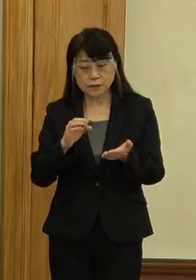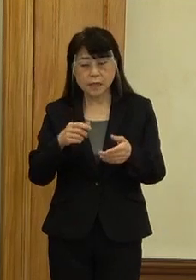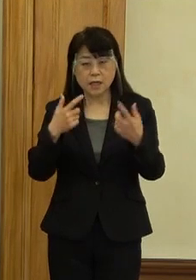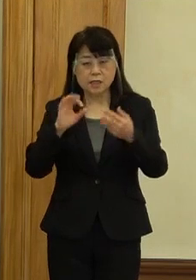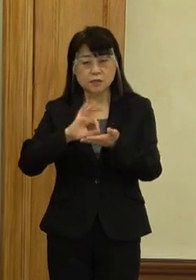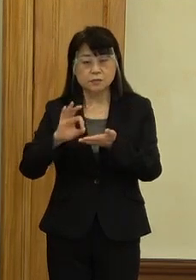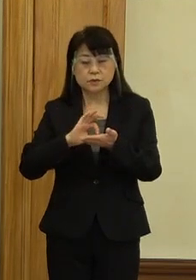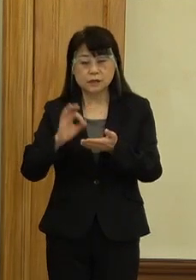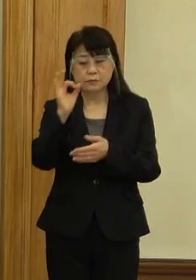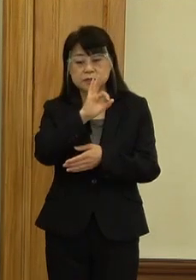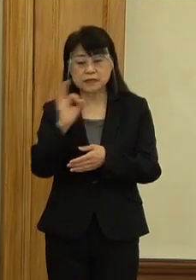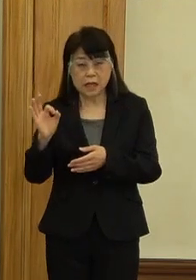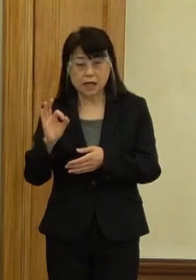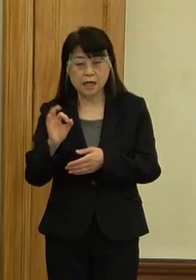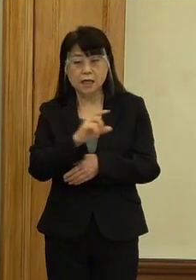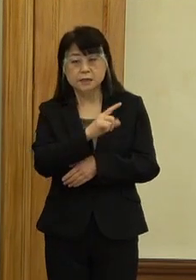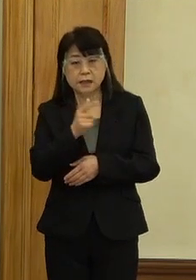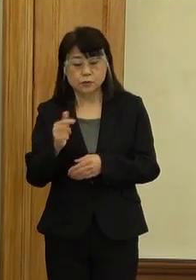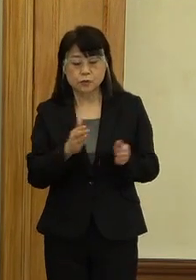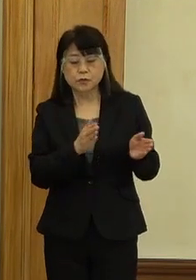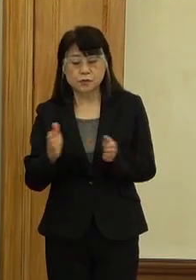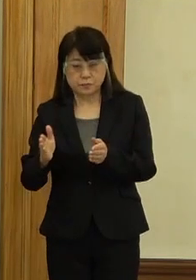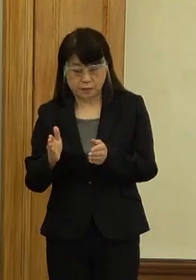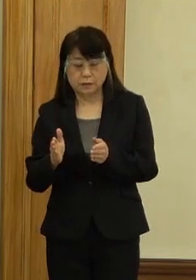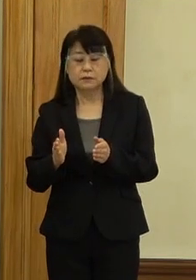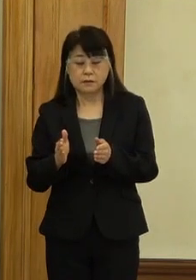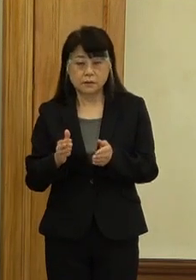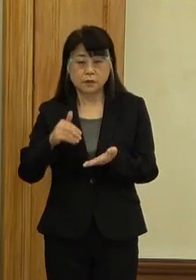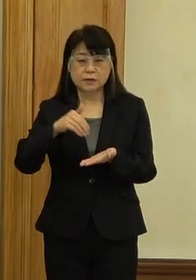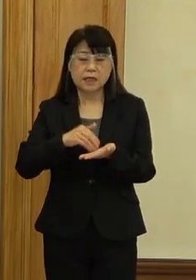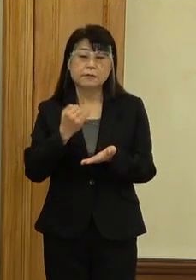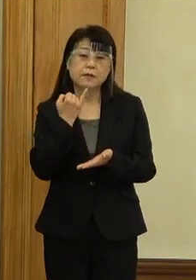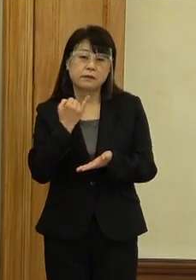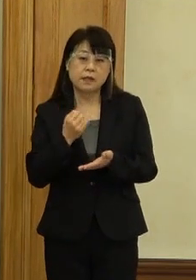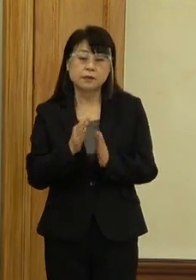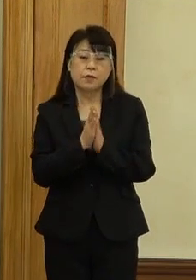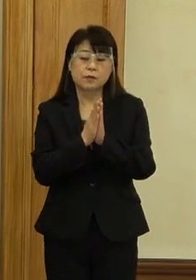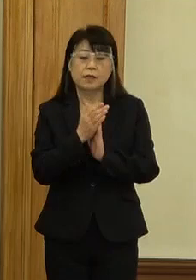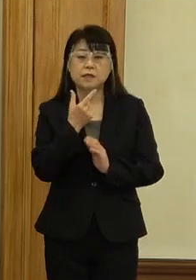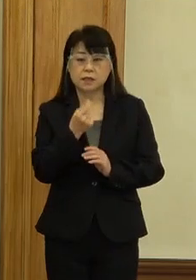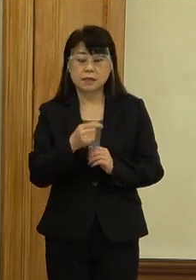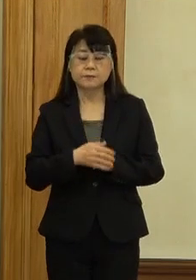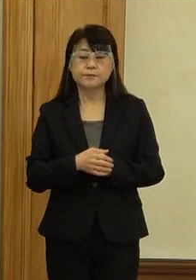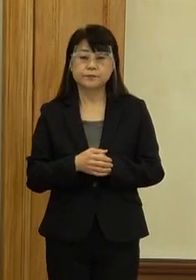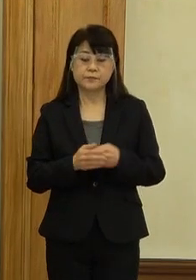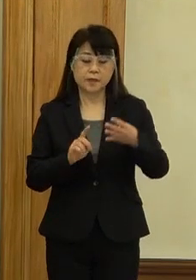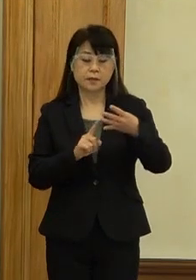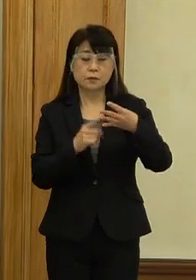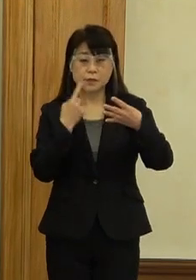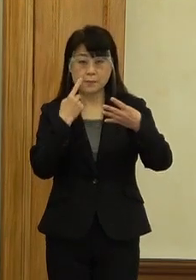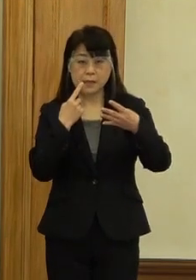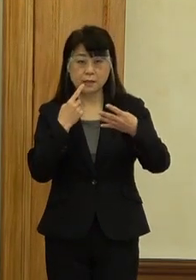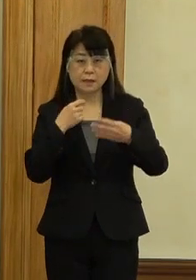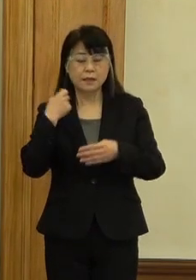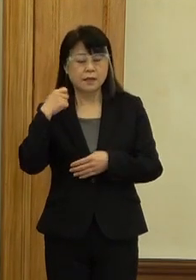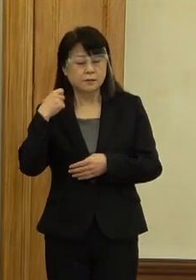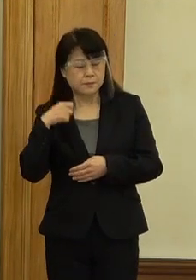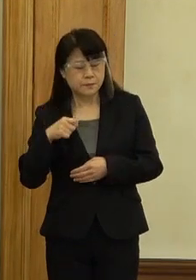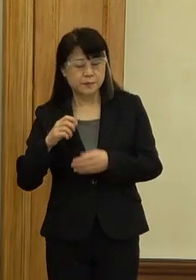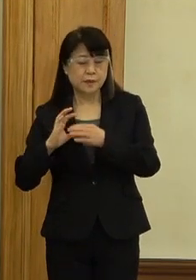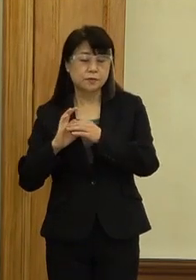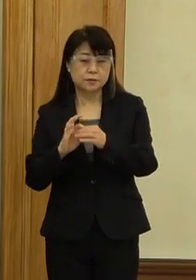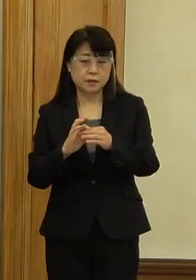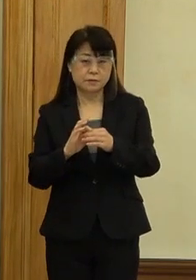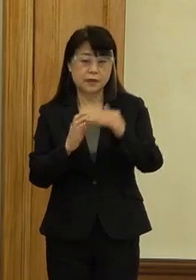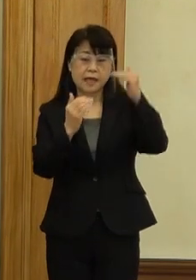備を、まあ、最低限で結構ですがお願いをいたします。次のスライド4点目。暑い日が続き、エアコン